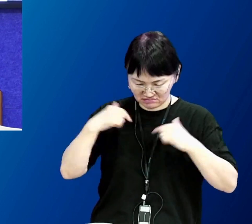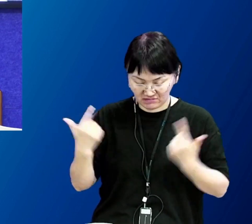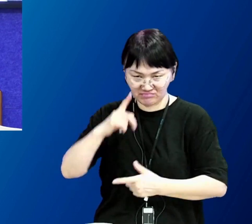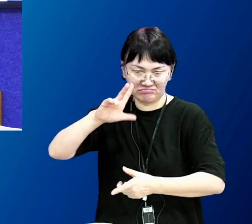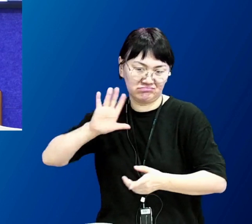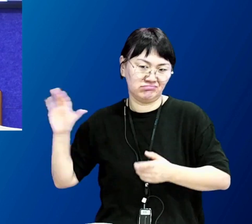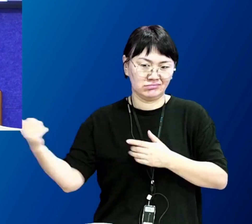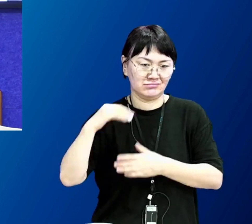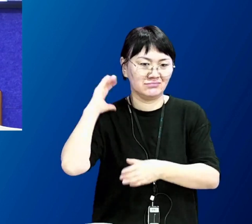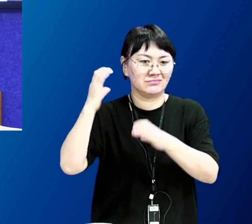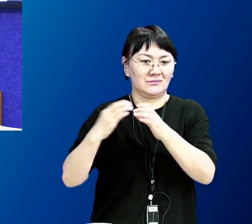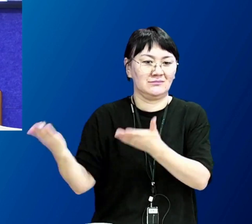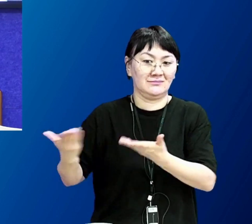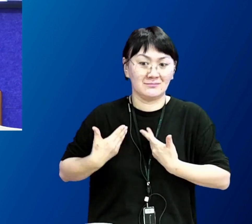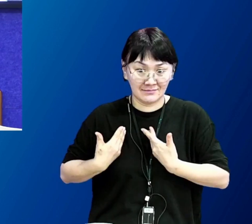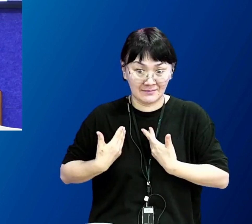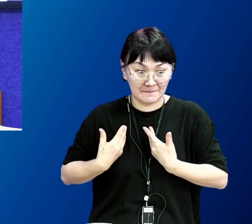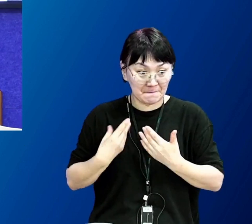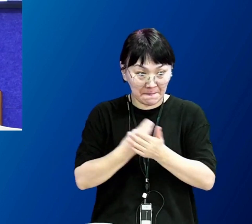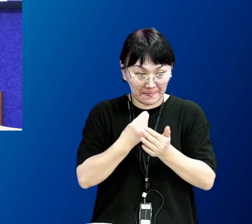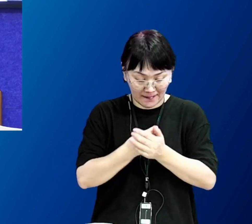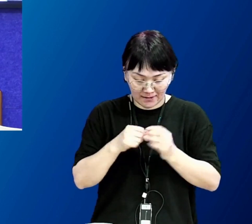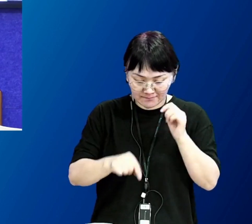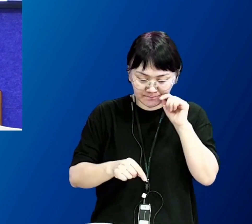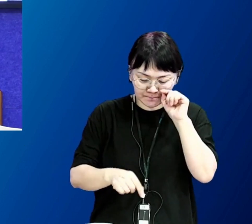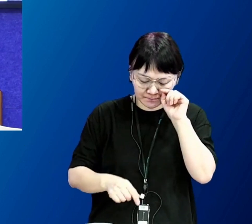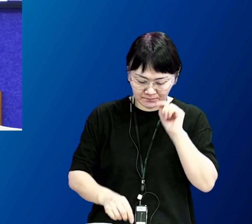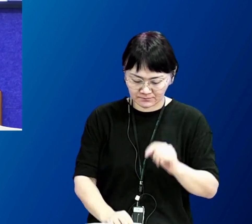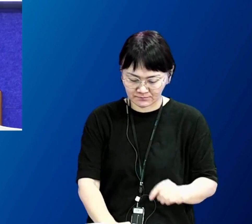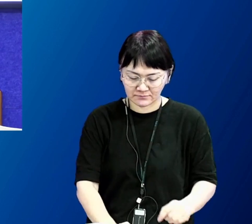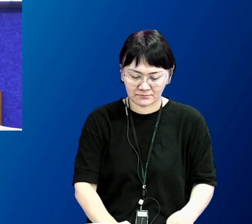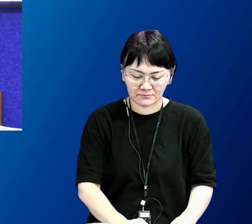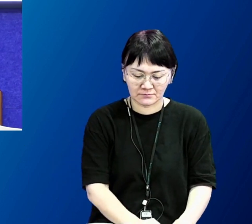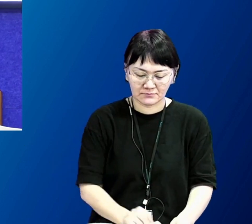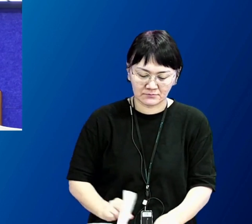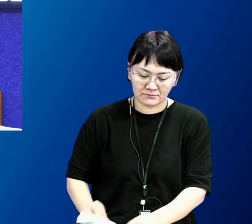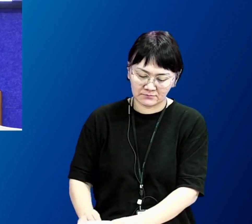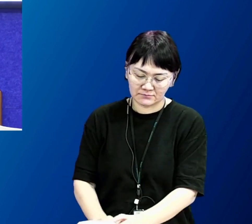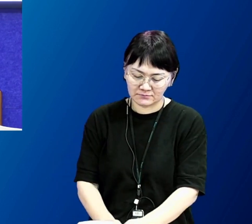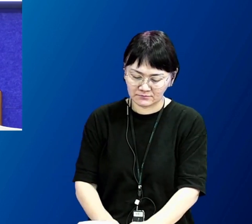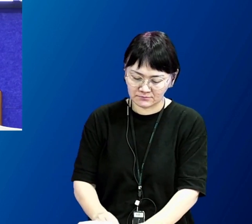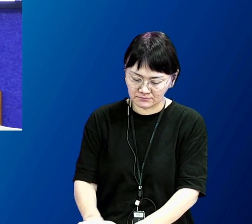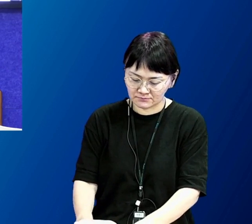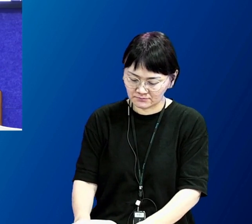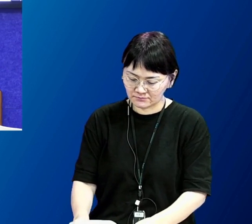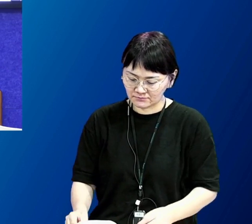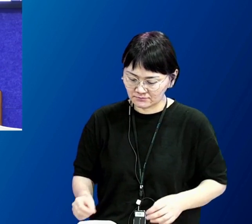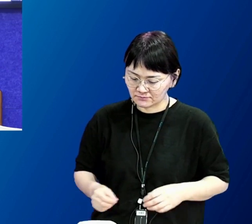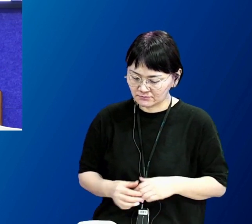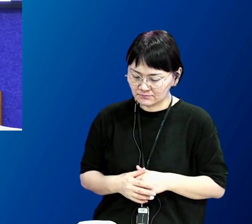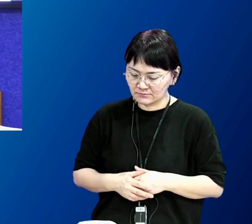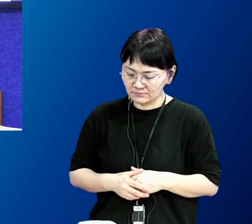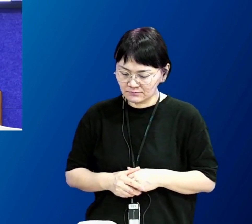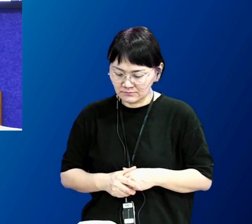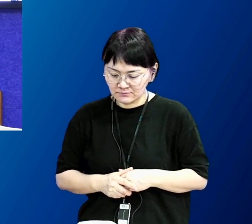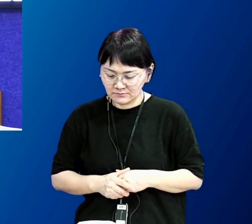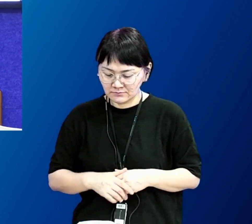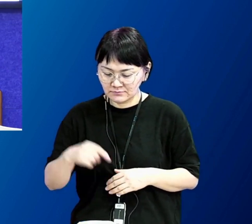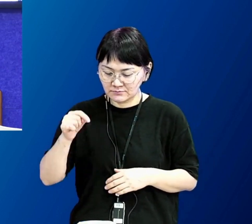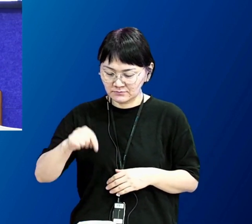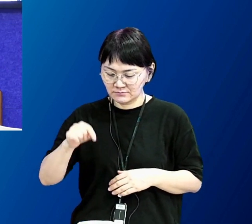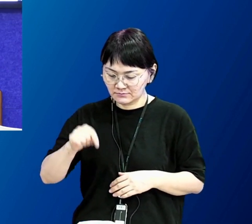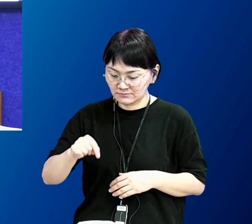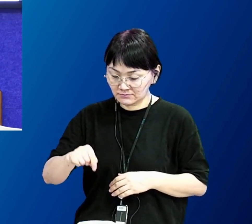өөрийн эзэн Зобагийн хан Хадацизараас зохтсон Елиадагийн хүү Резоныг